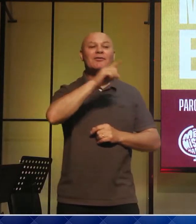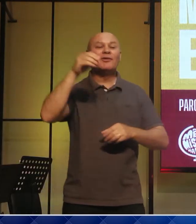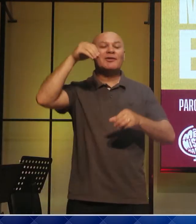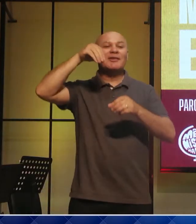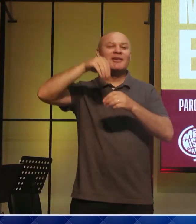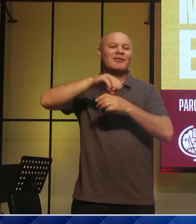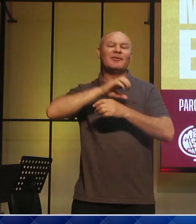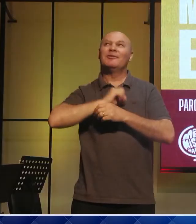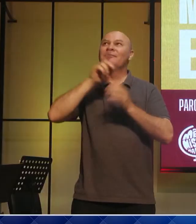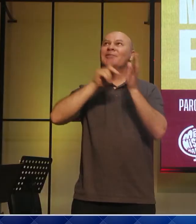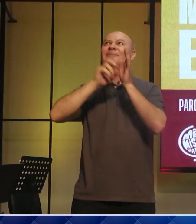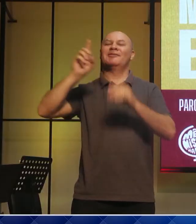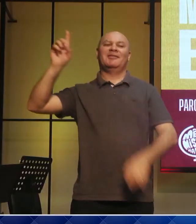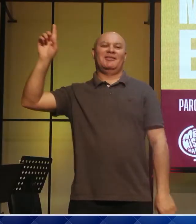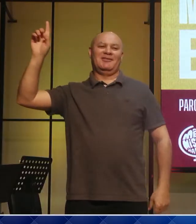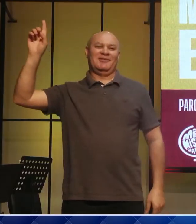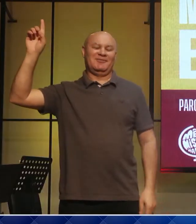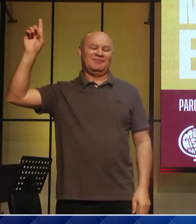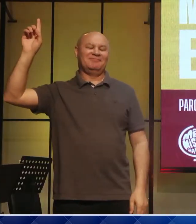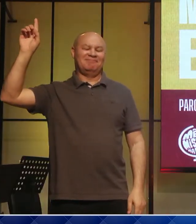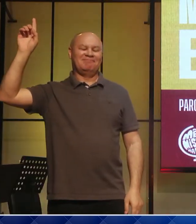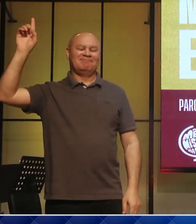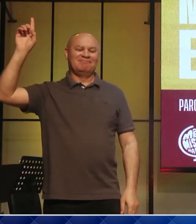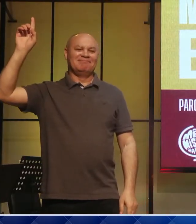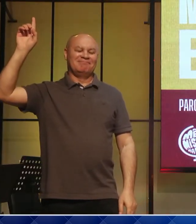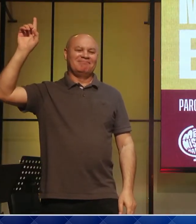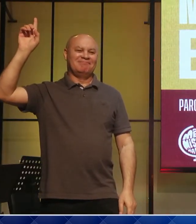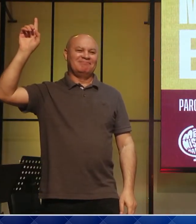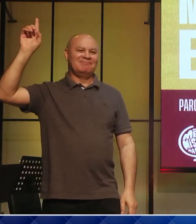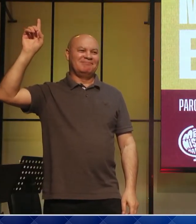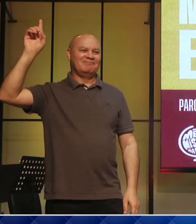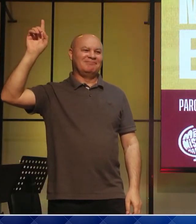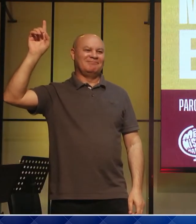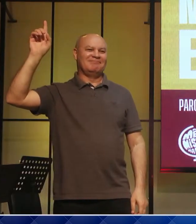louvor, porque eu tenho 2 minutos.